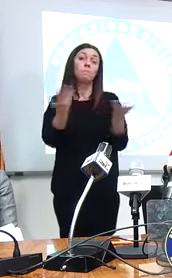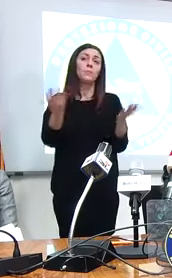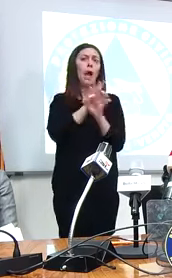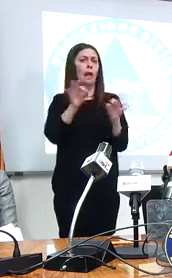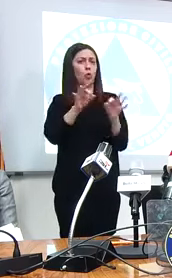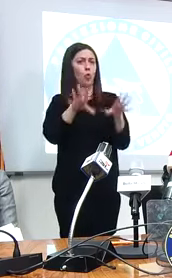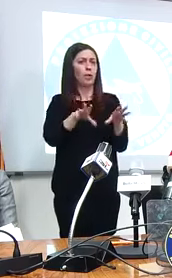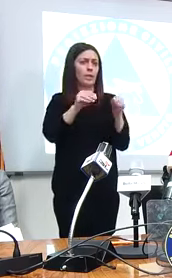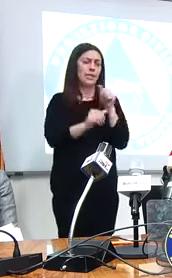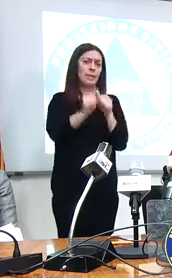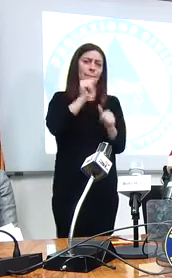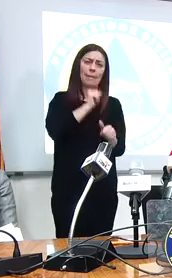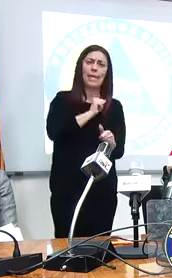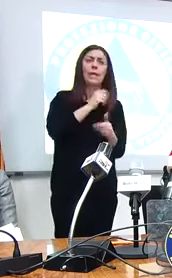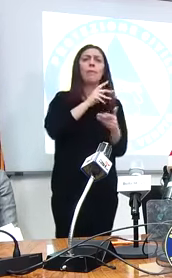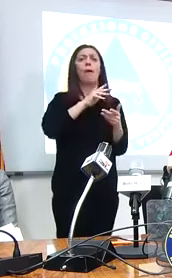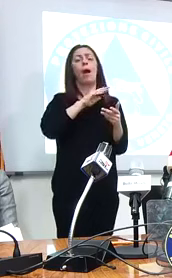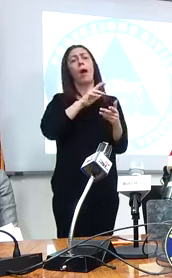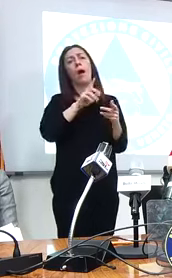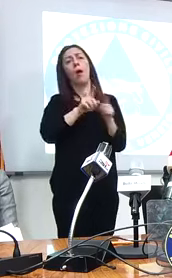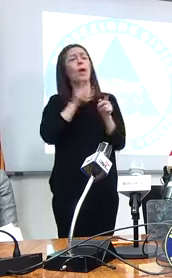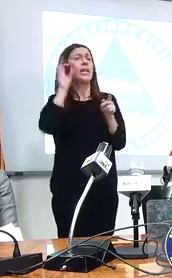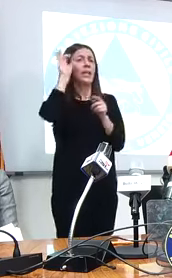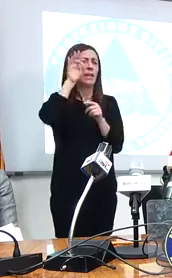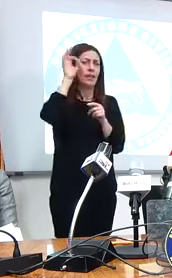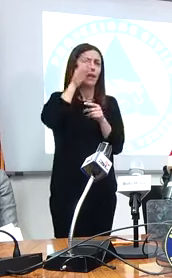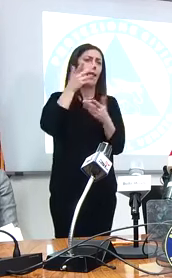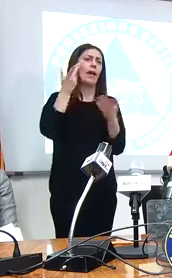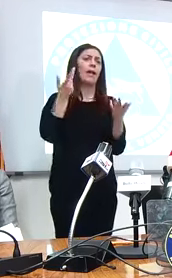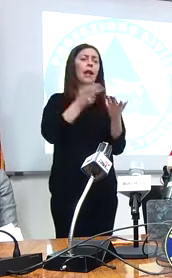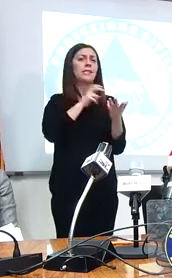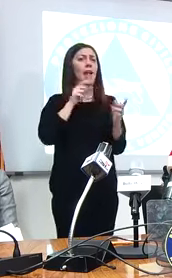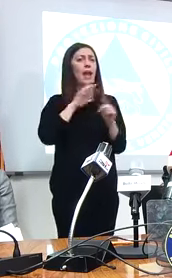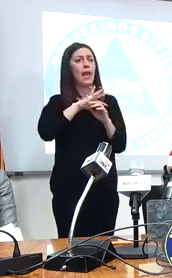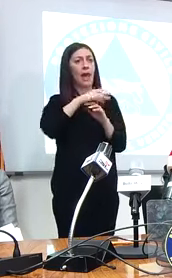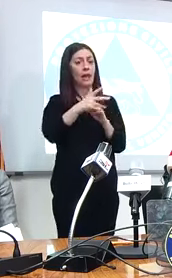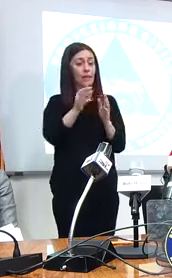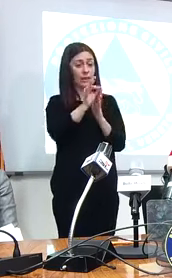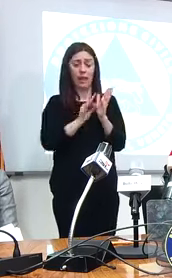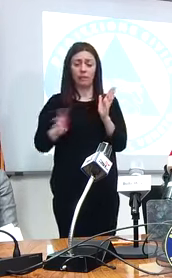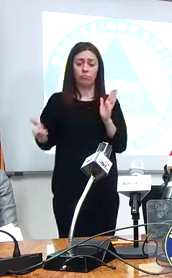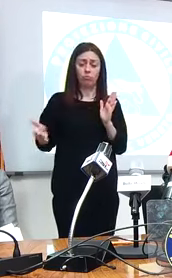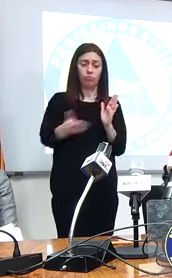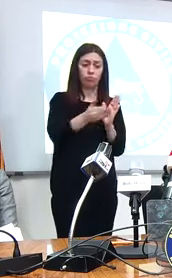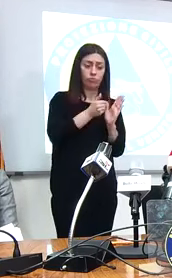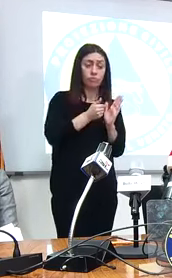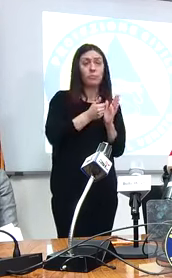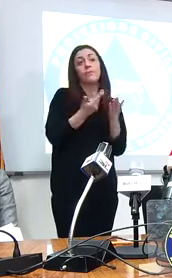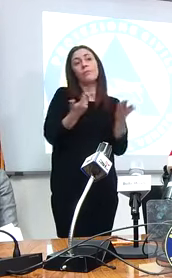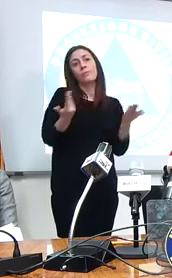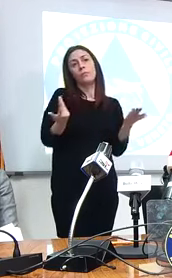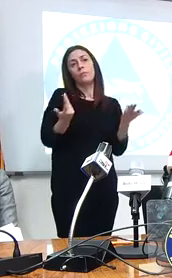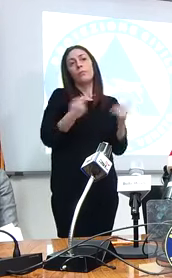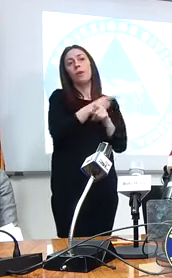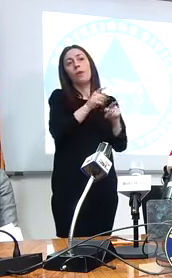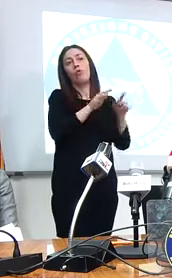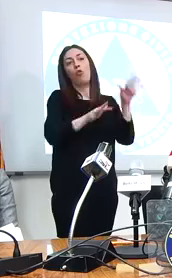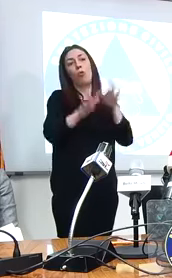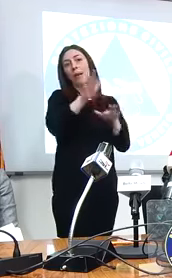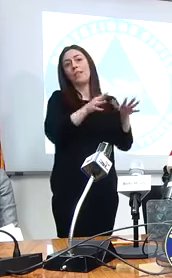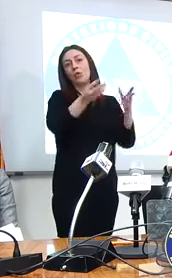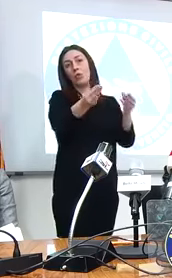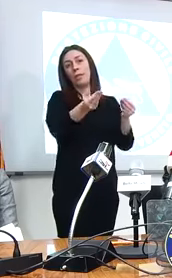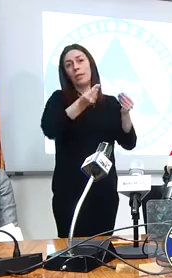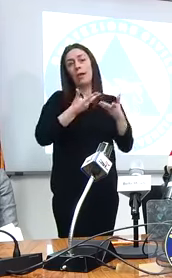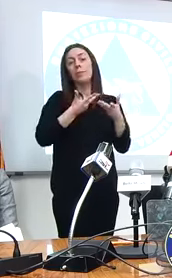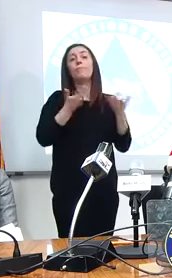prima, tipo Israele, insomma l'Inghilterra, che hanno già stanno raccogliendo molti dati, che ci diranno, insomma, ci daranno informazioni su questo.